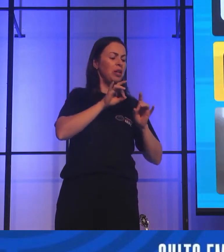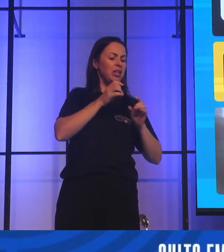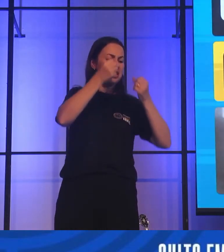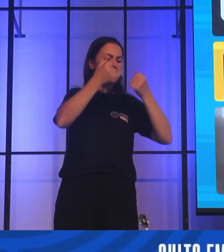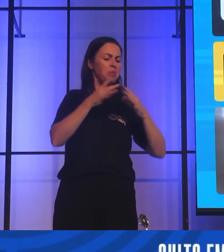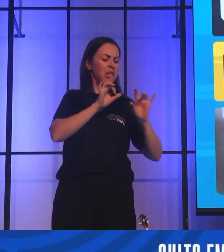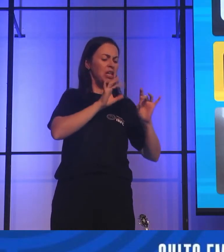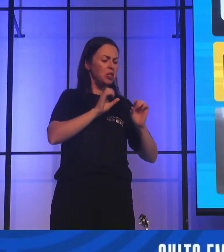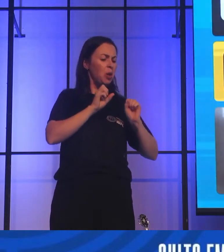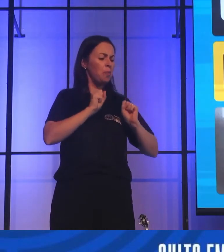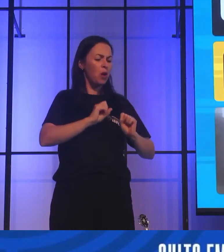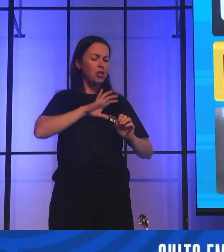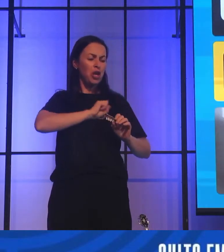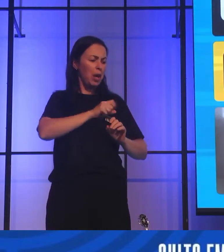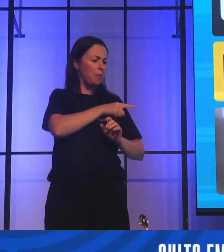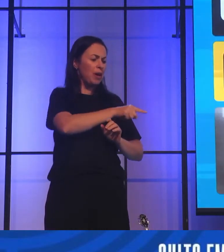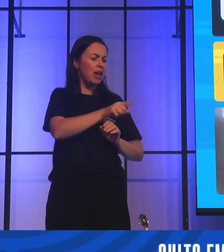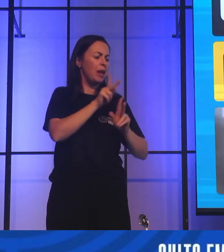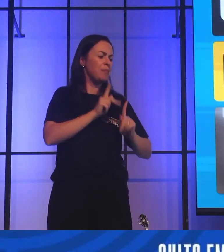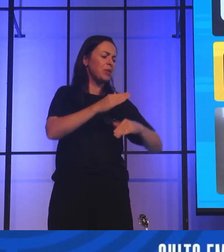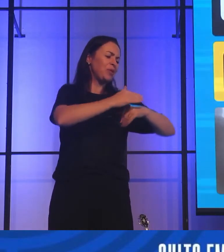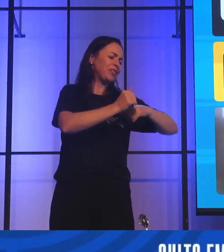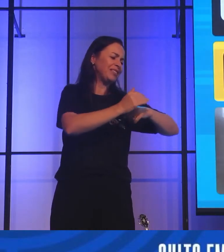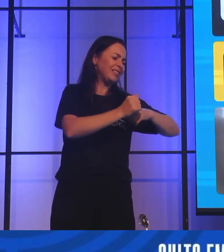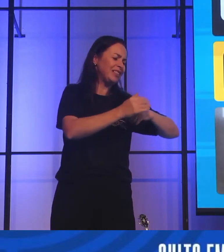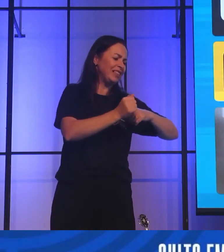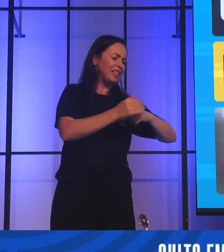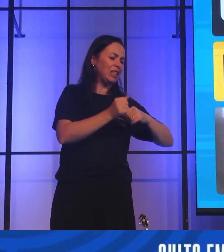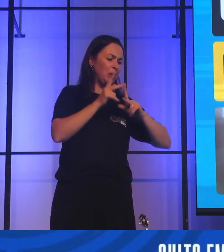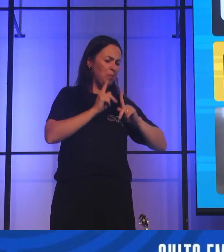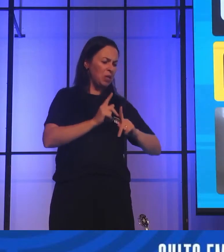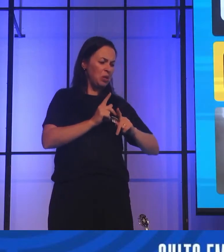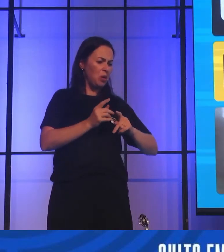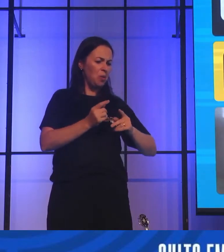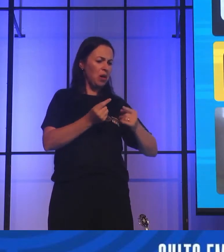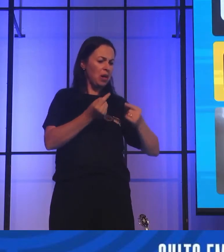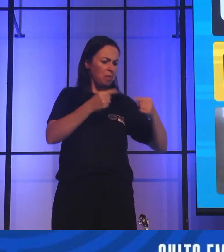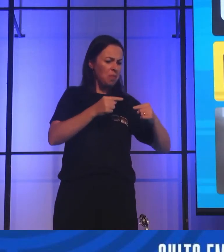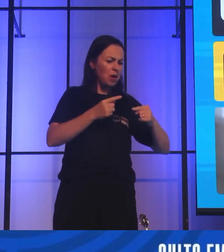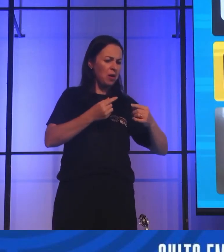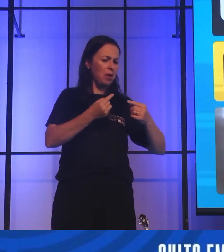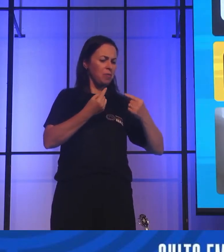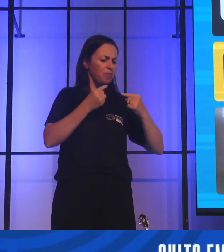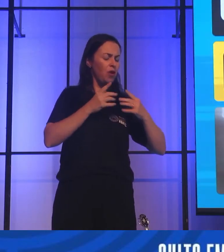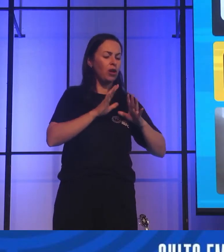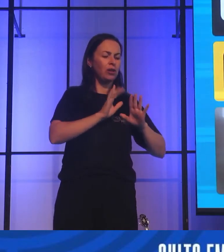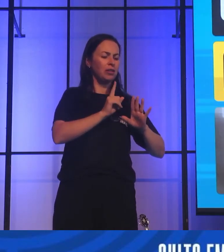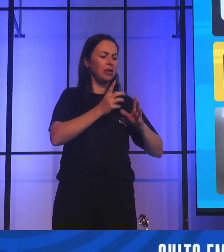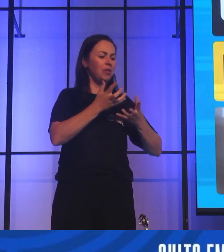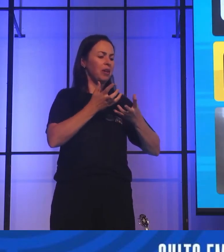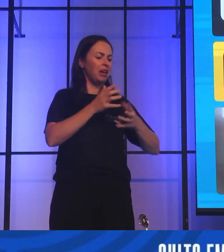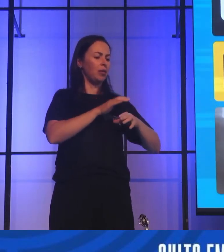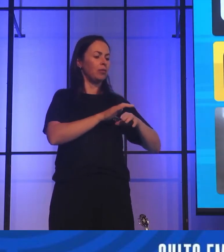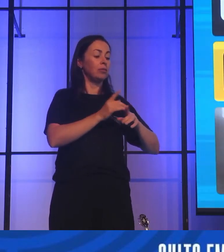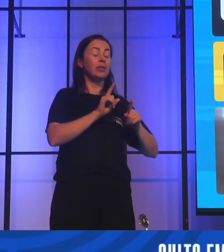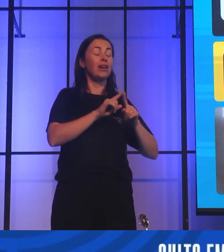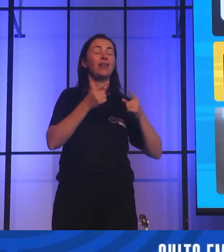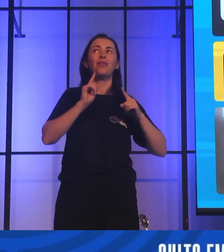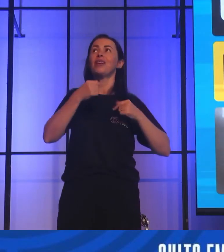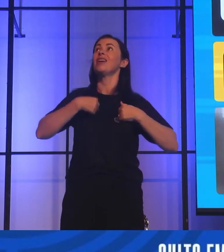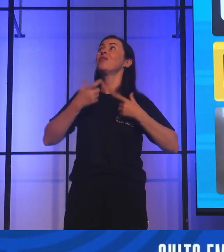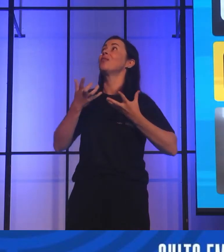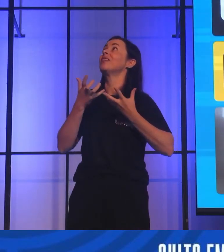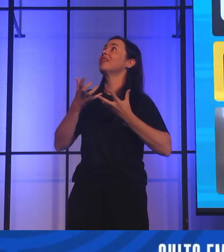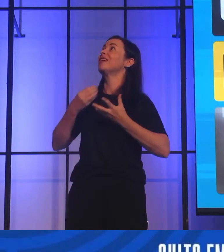amigos e odeie os que te criticam, os que te agridem. Mas eu quero viver a tua vontade que diz: ame os